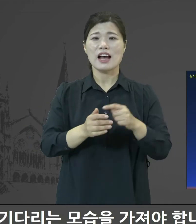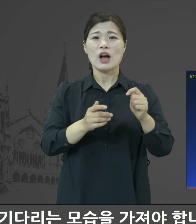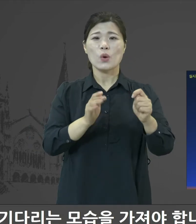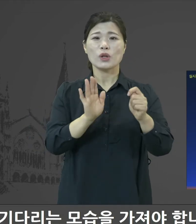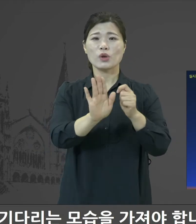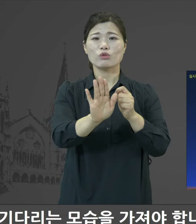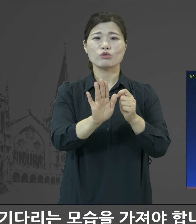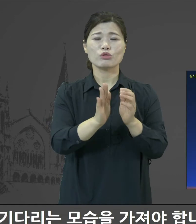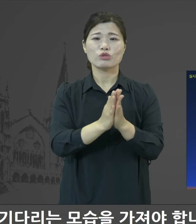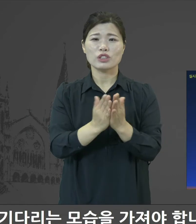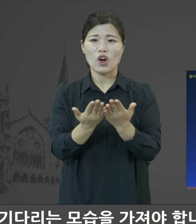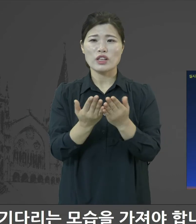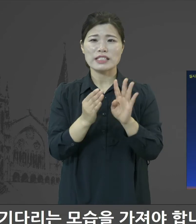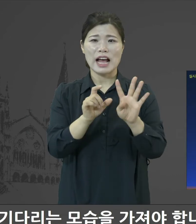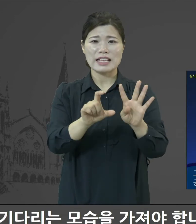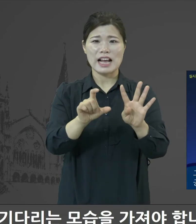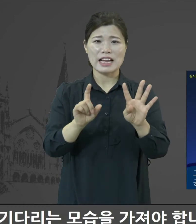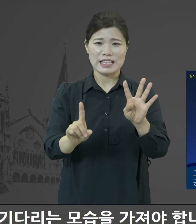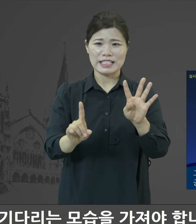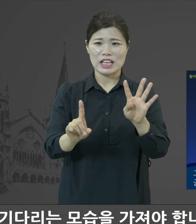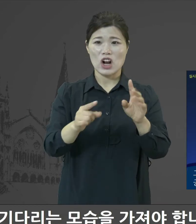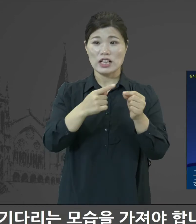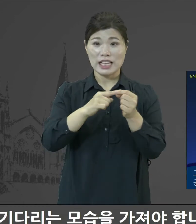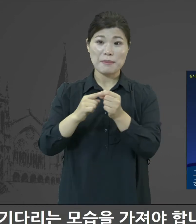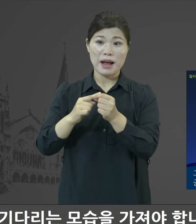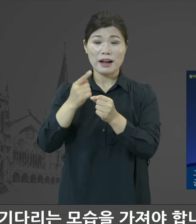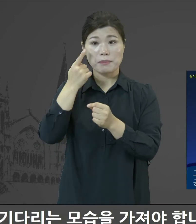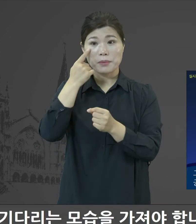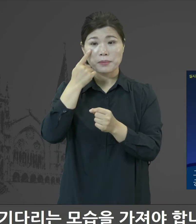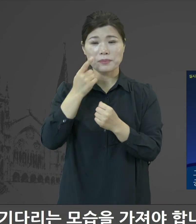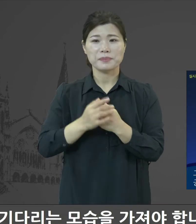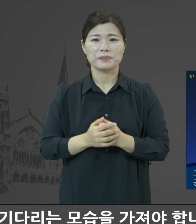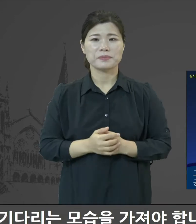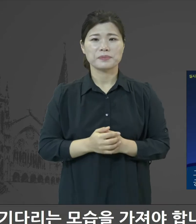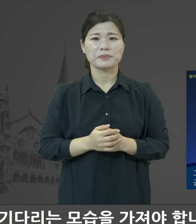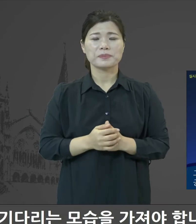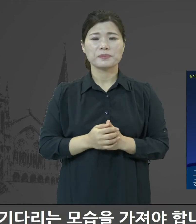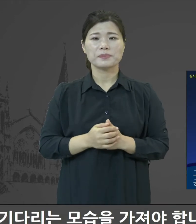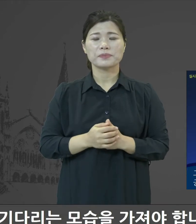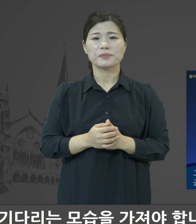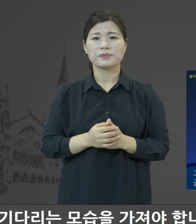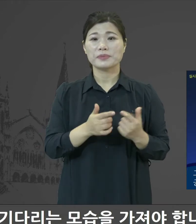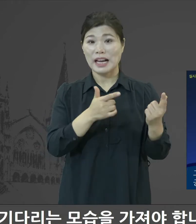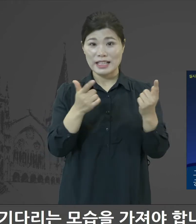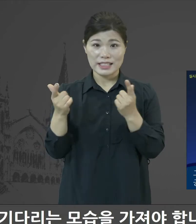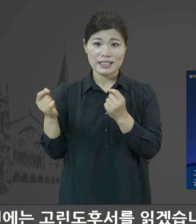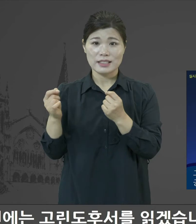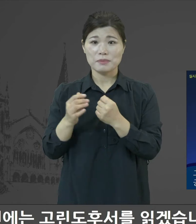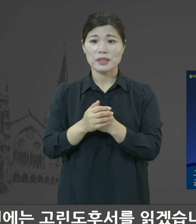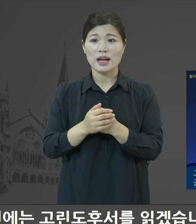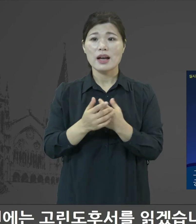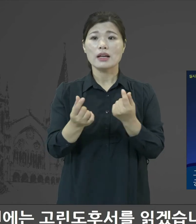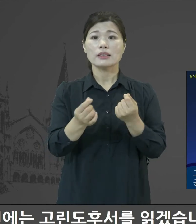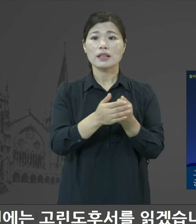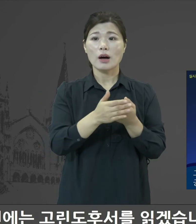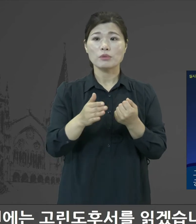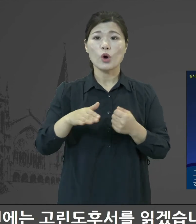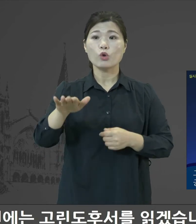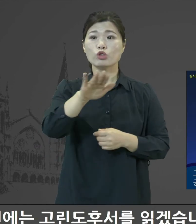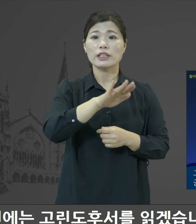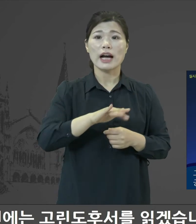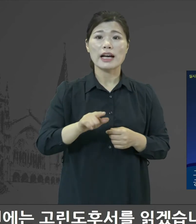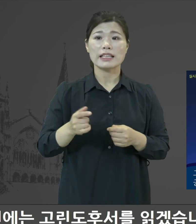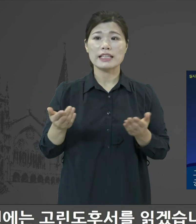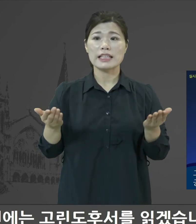고린도후서 4장 1절을 볼 겁니다. 자막을 보시죠. 고린도후서 4장 1절. 자, 같이 한번 읽습니다.